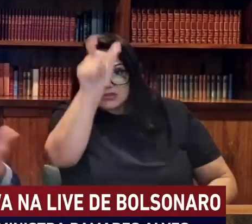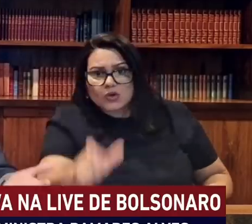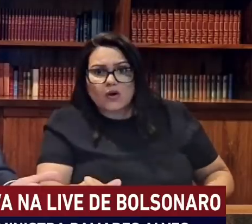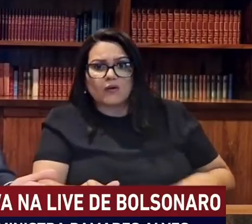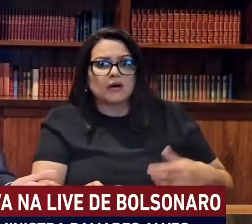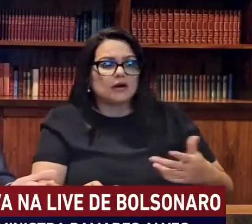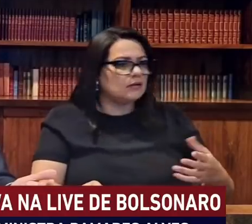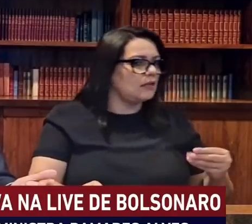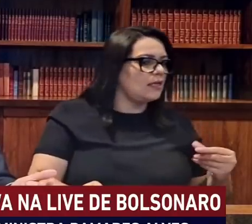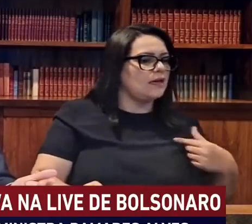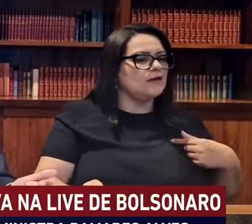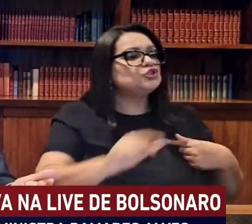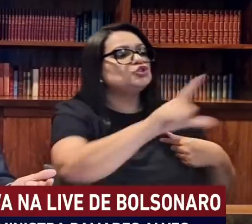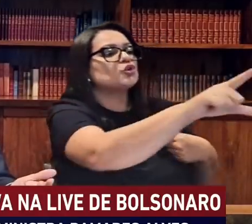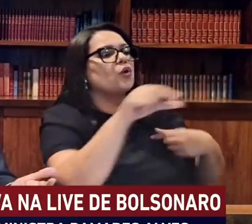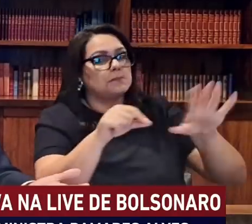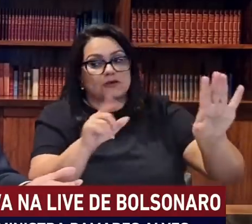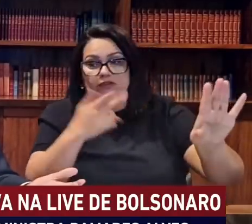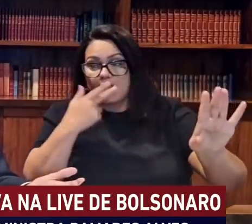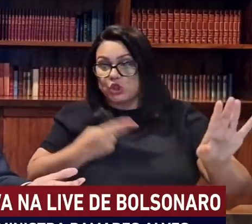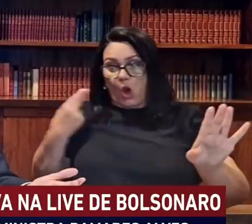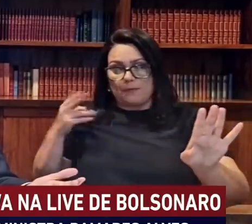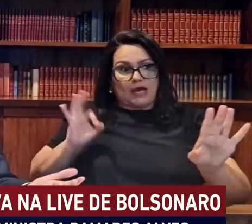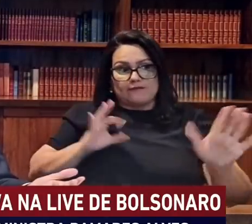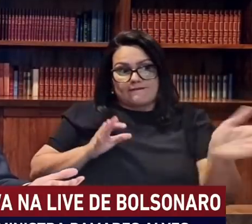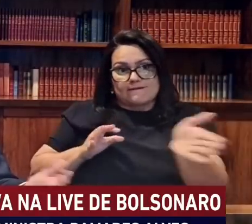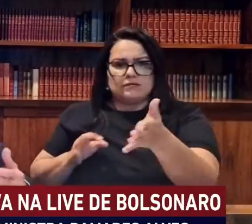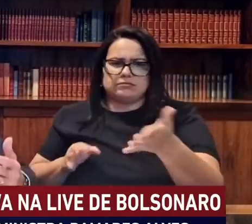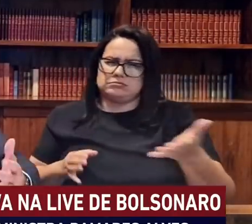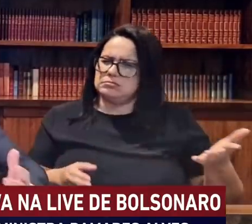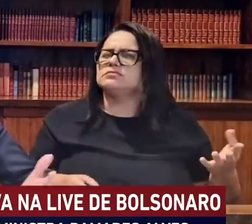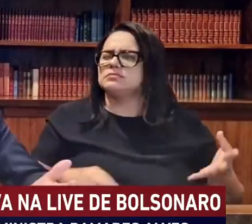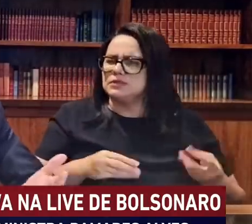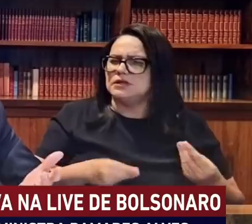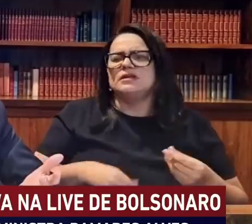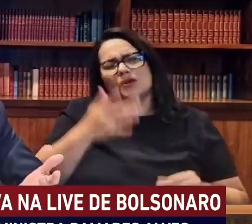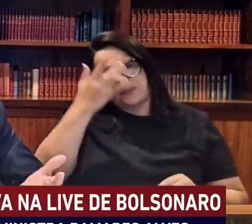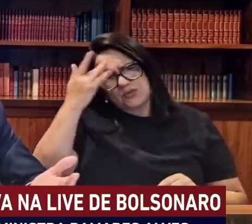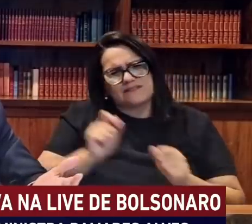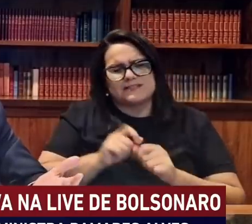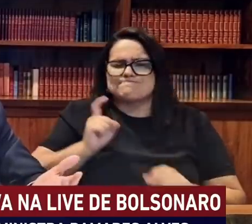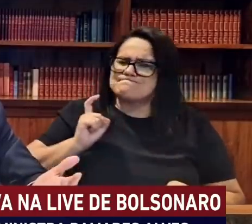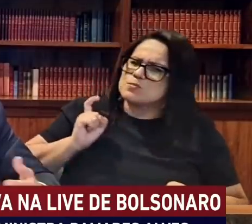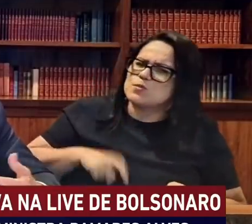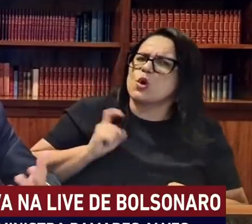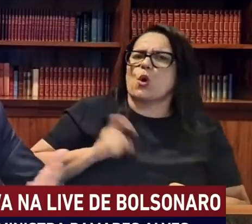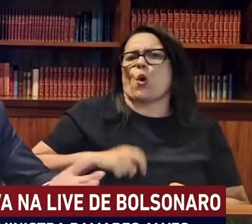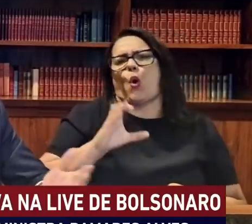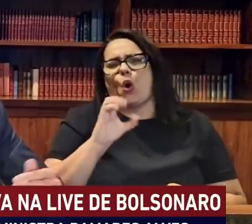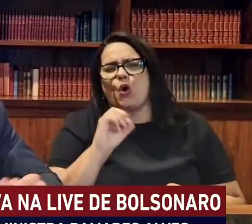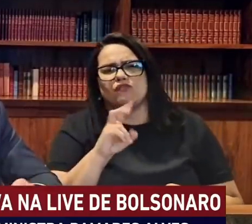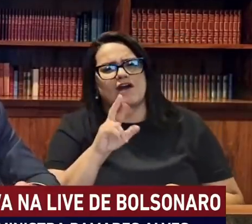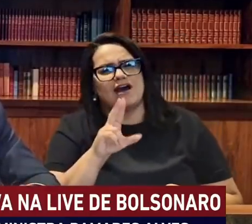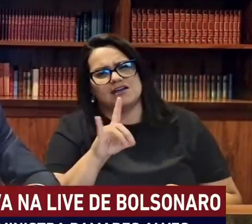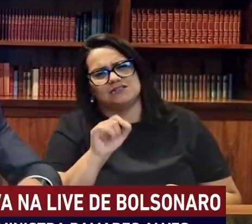Sem se expor, de graça, não vai. Estão fazendo uma covardia com o ministro Milton, uma